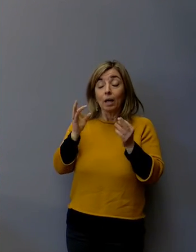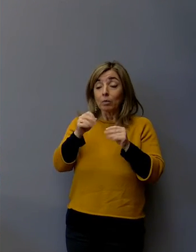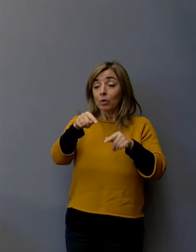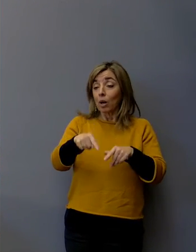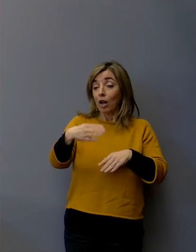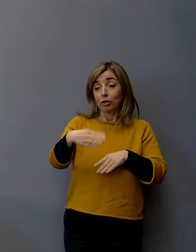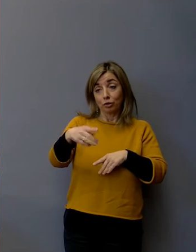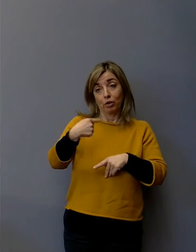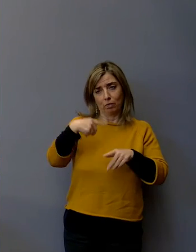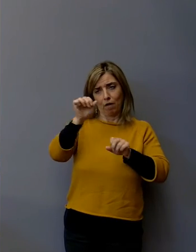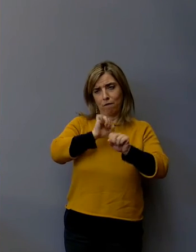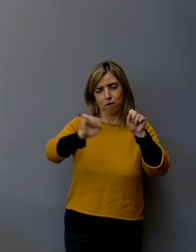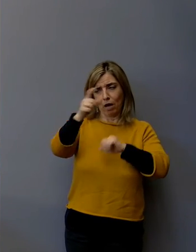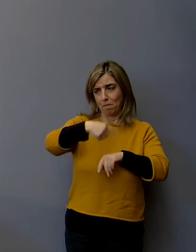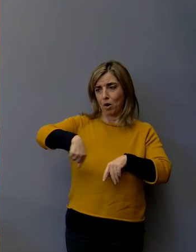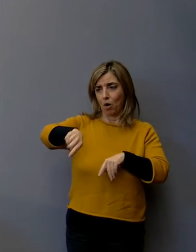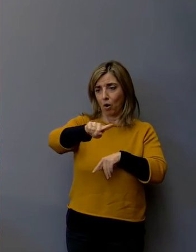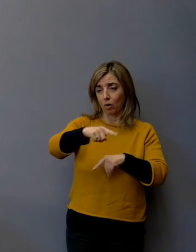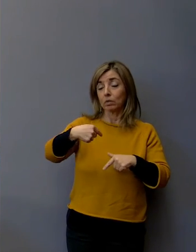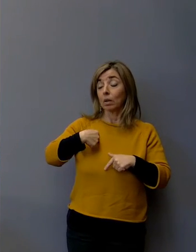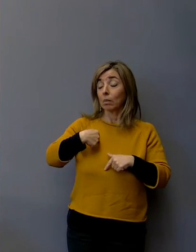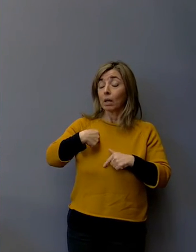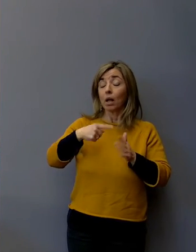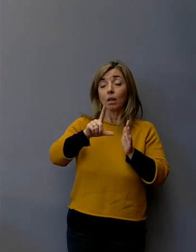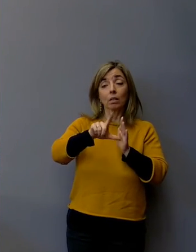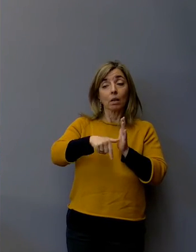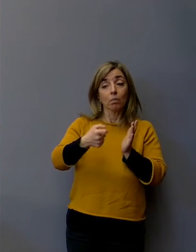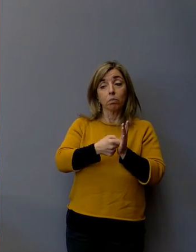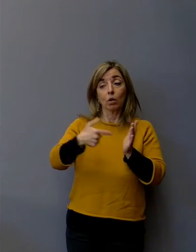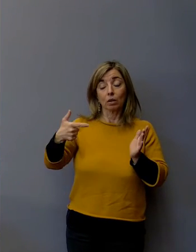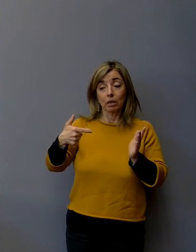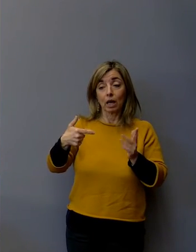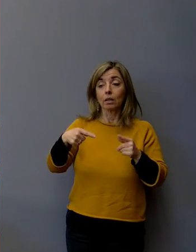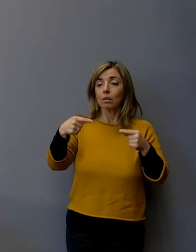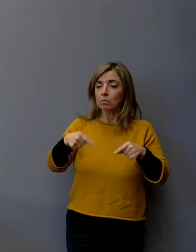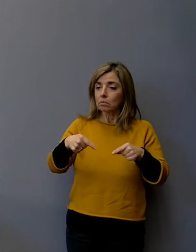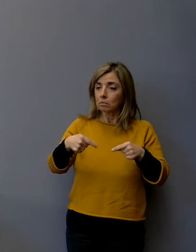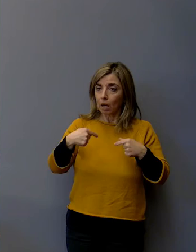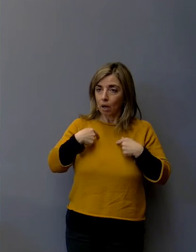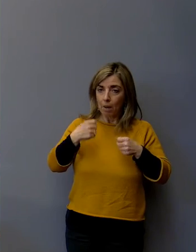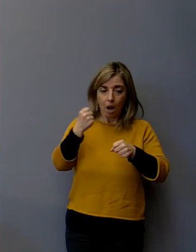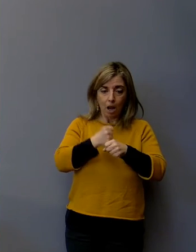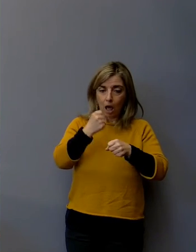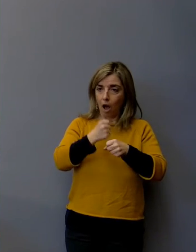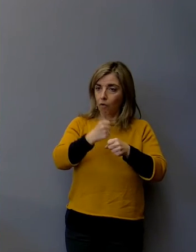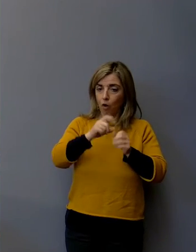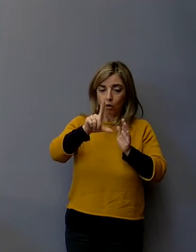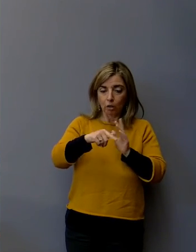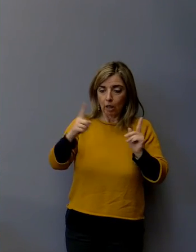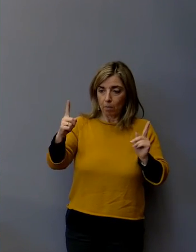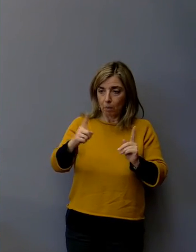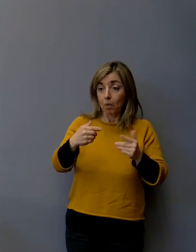famosi anche per questo per cui per noi il tempo è importante quindi aver fatto tutte queste cose in così poco tempo io lo considero un valore non solo